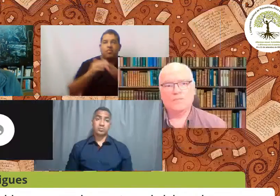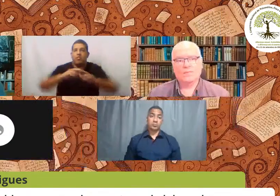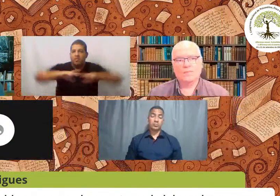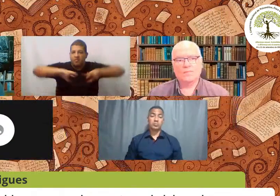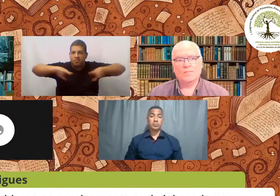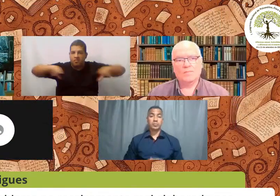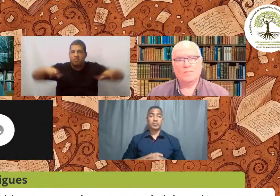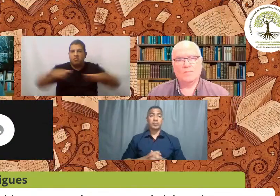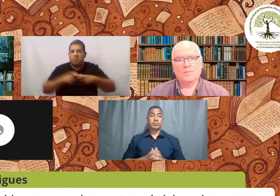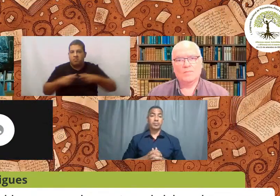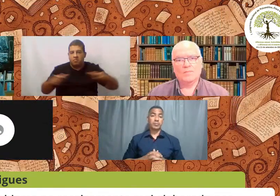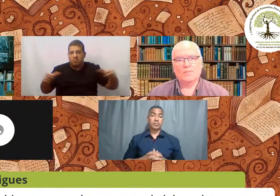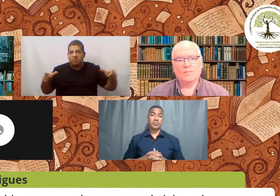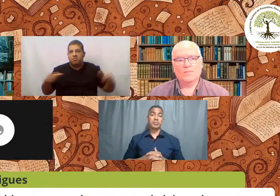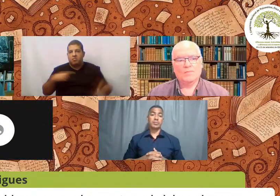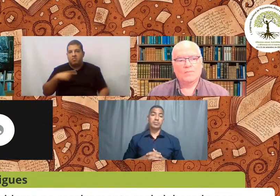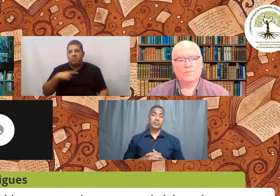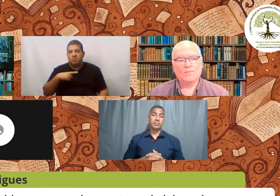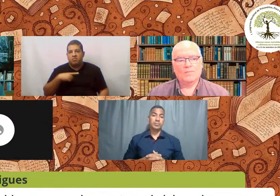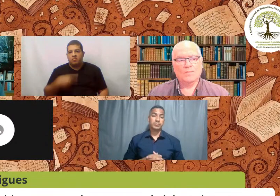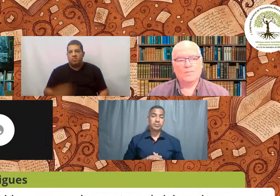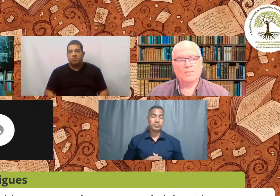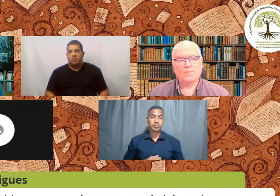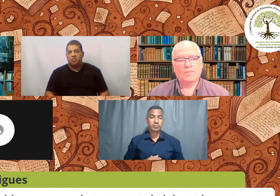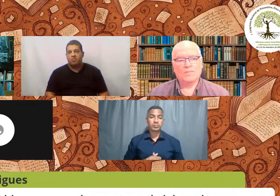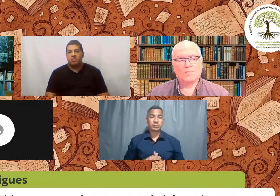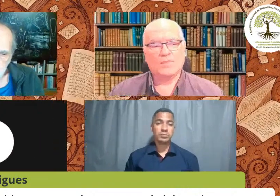Né? Efetivamente. Né?